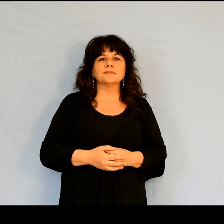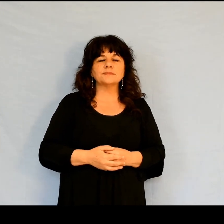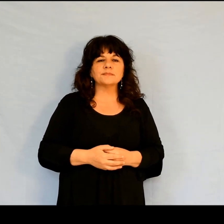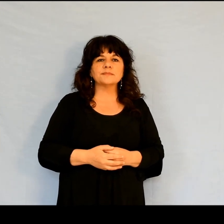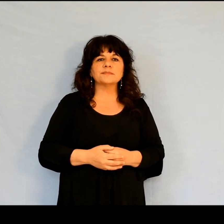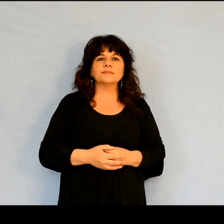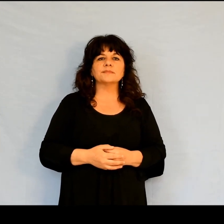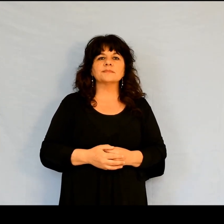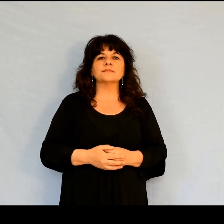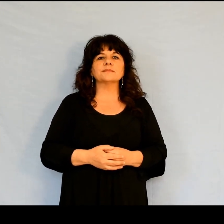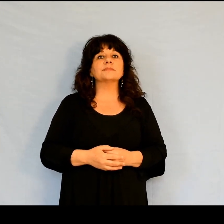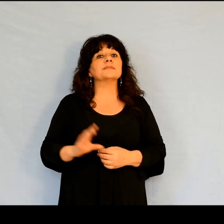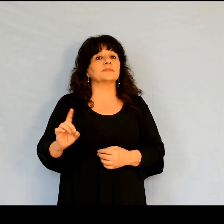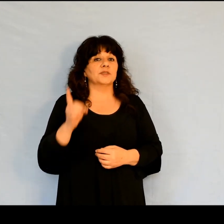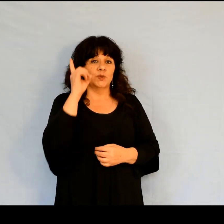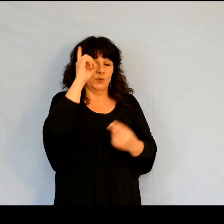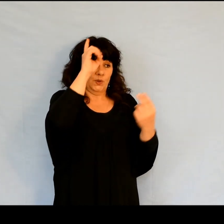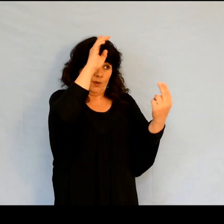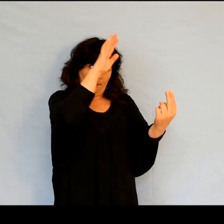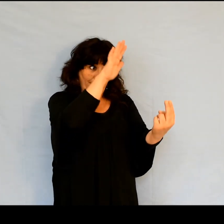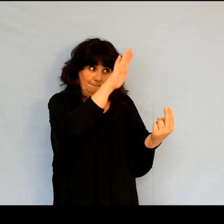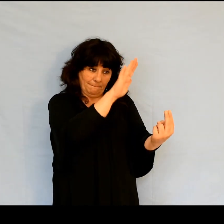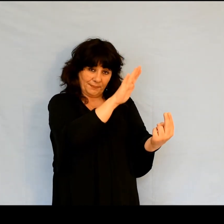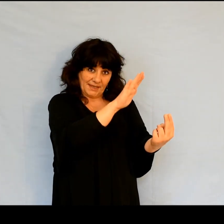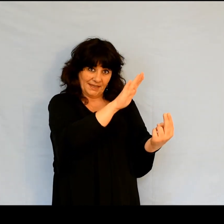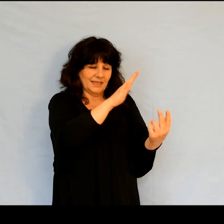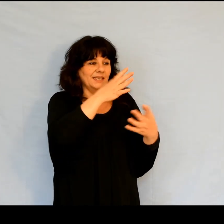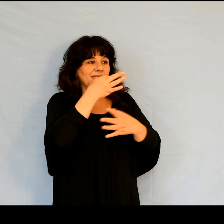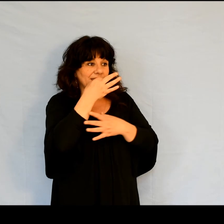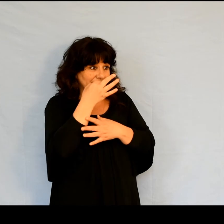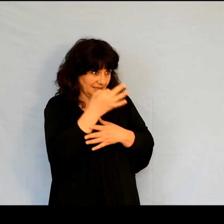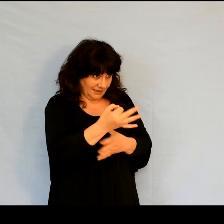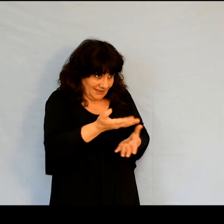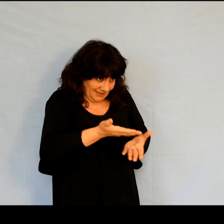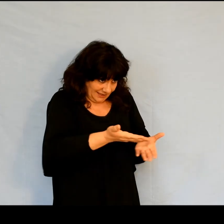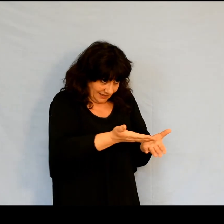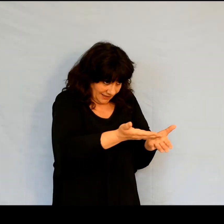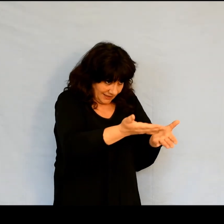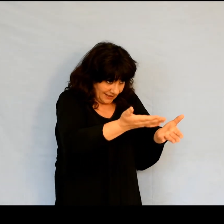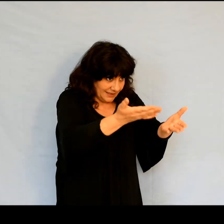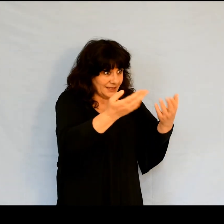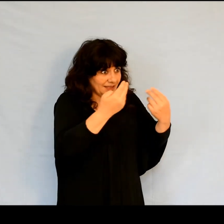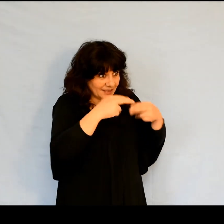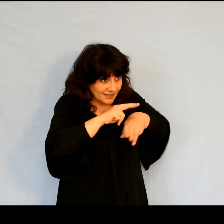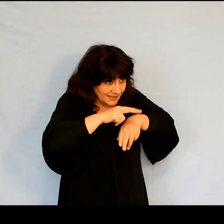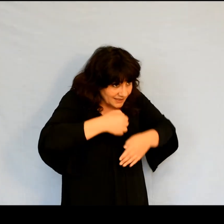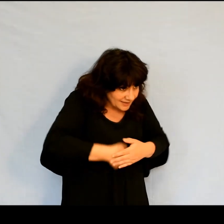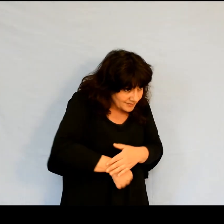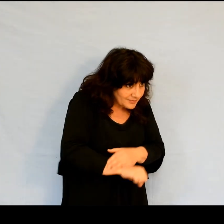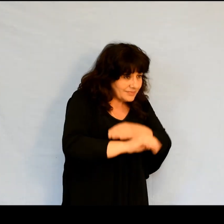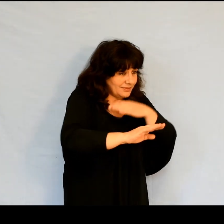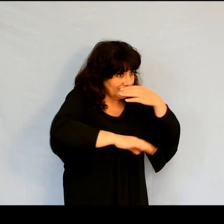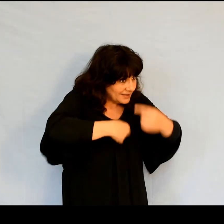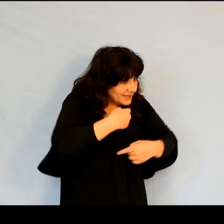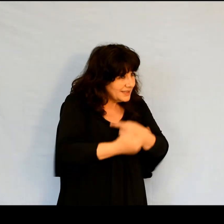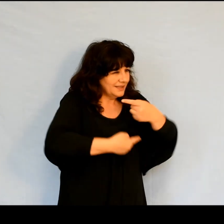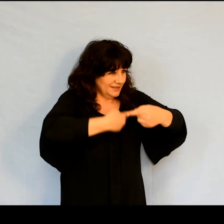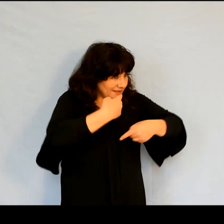Dieu les bénit et leur dit, soyez féconds et multipliez-vous, remplissez